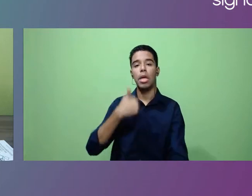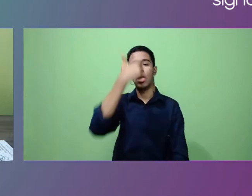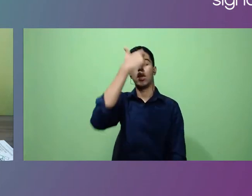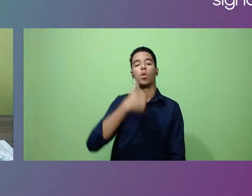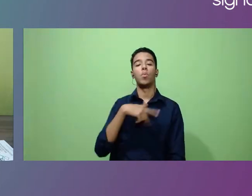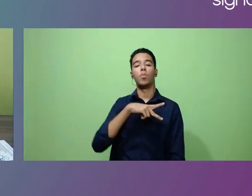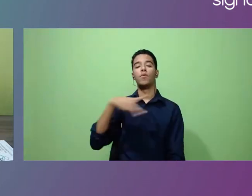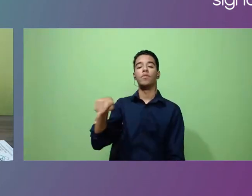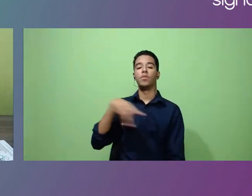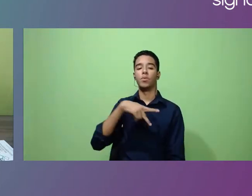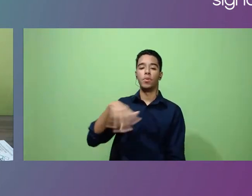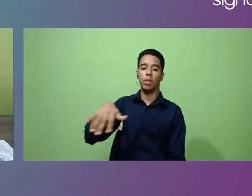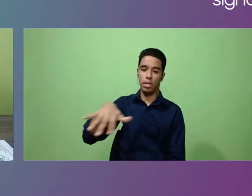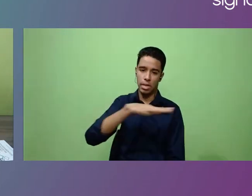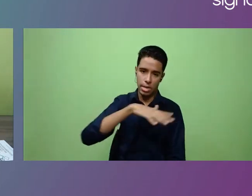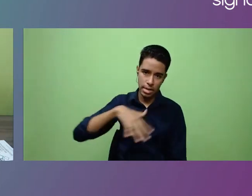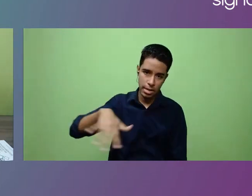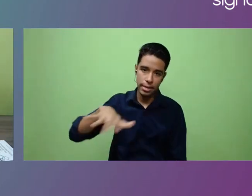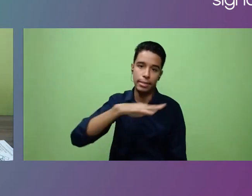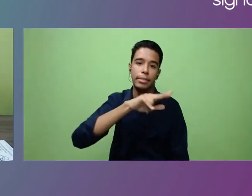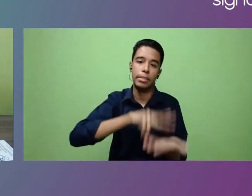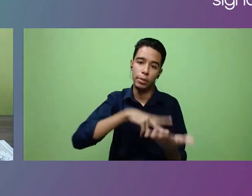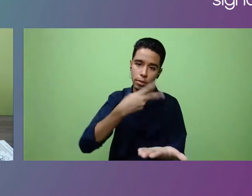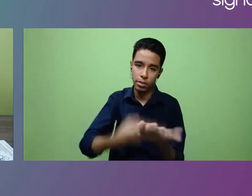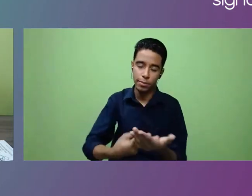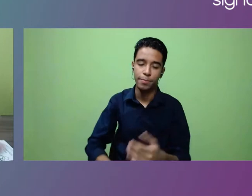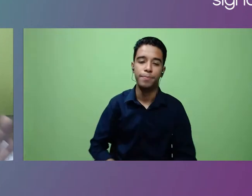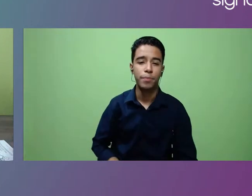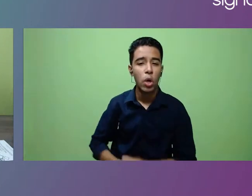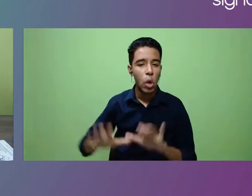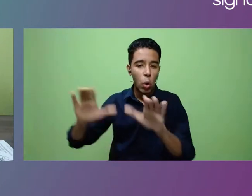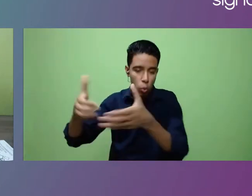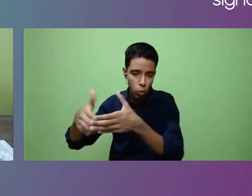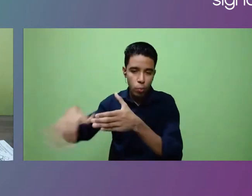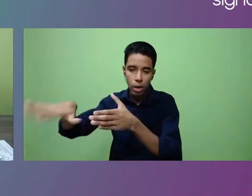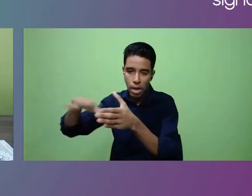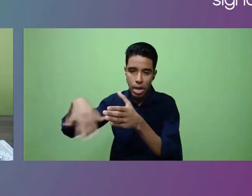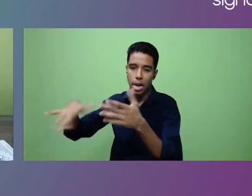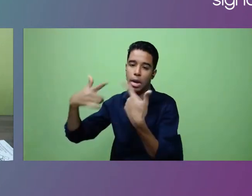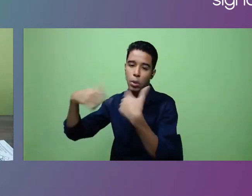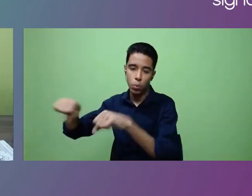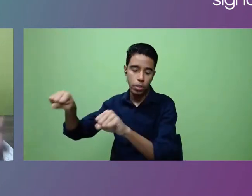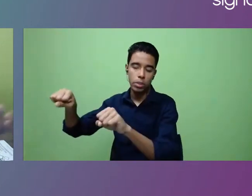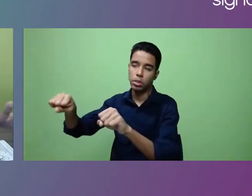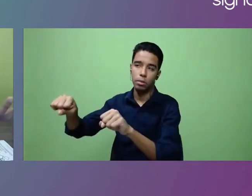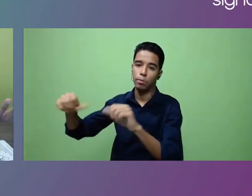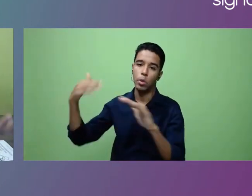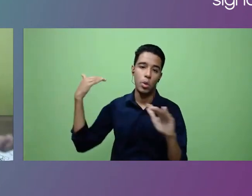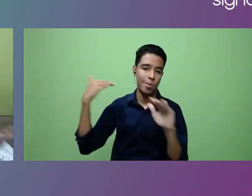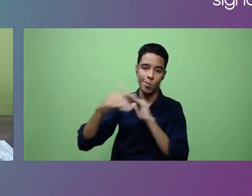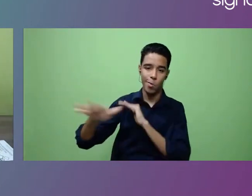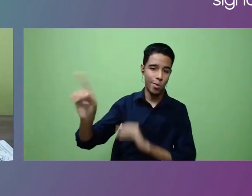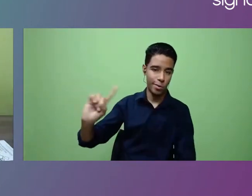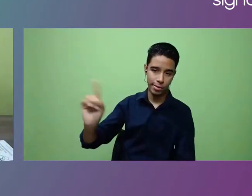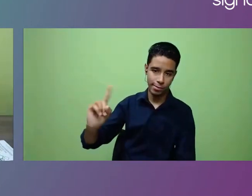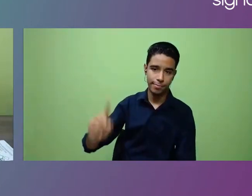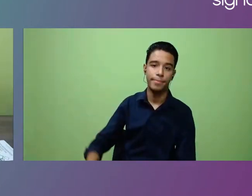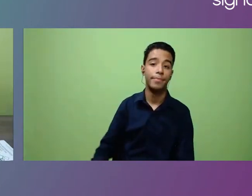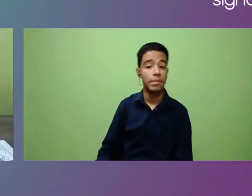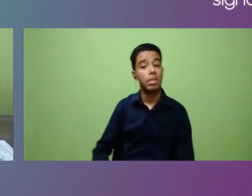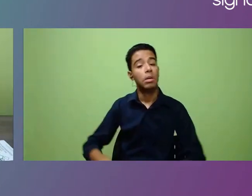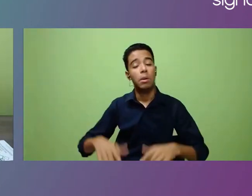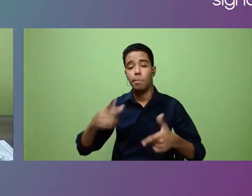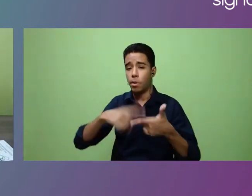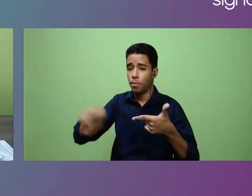da tradução. O pessoal da linguística vai entender de outra forma. Não tem problema. São duas áreas de pesquisas